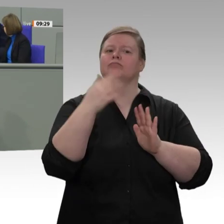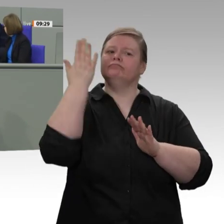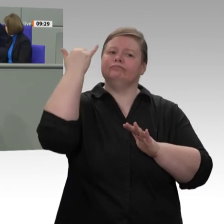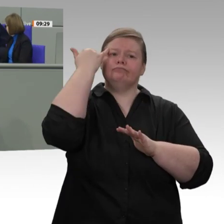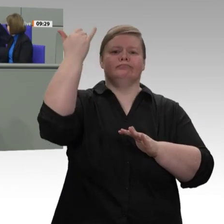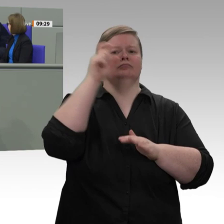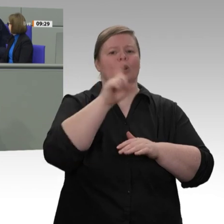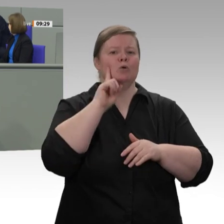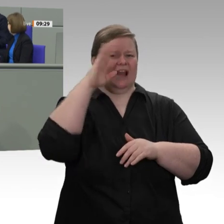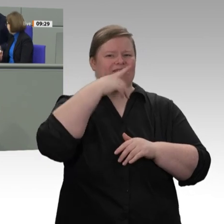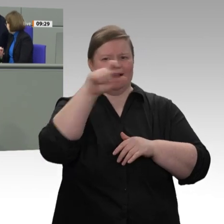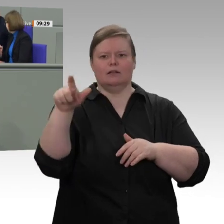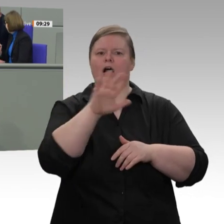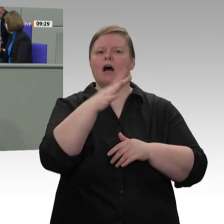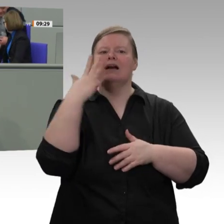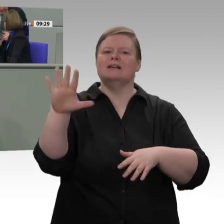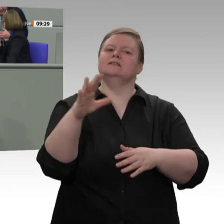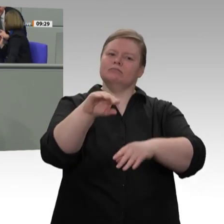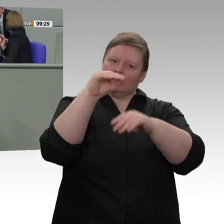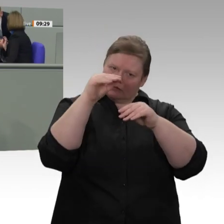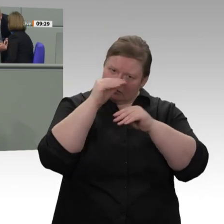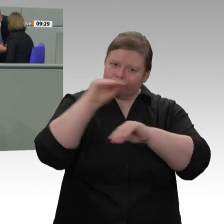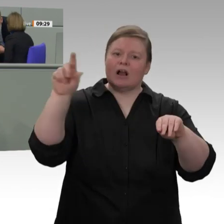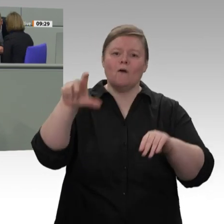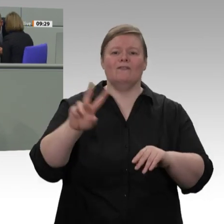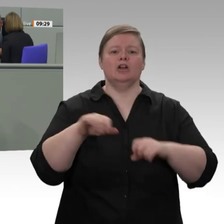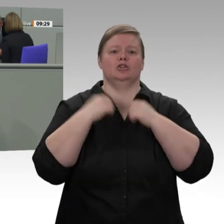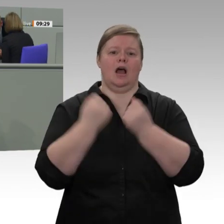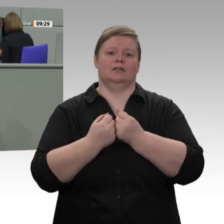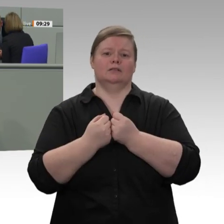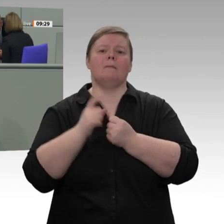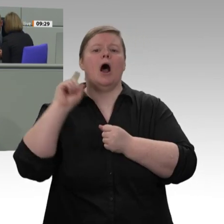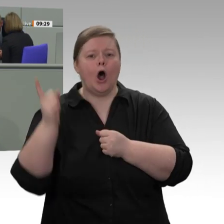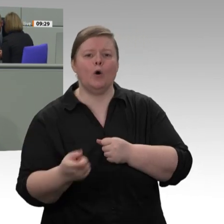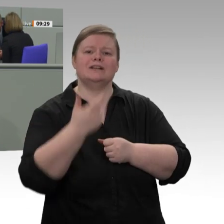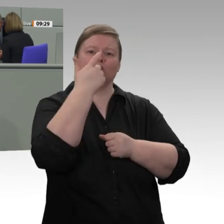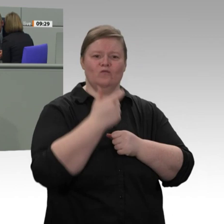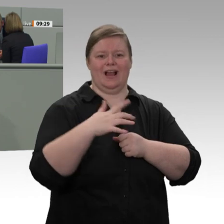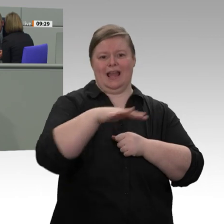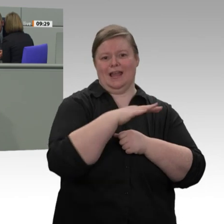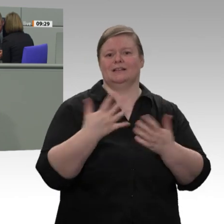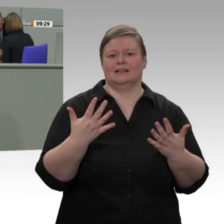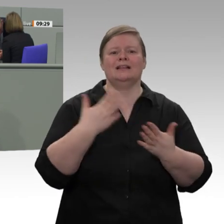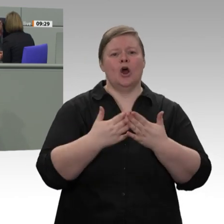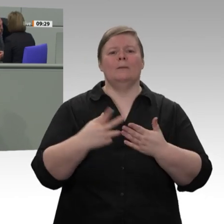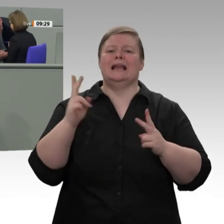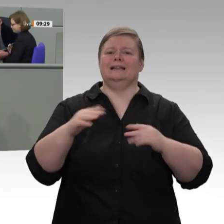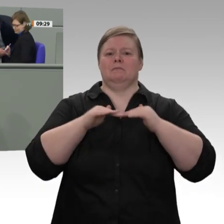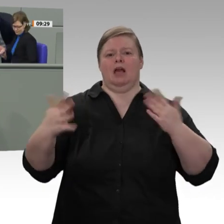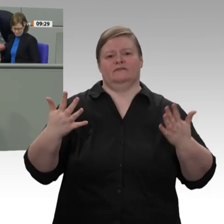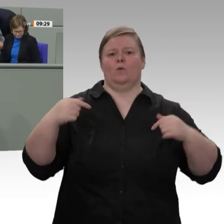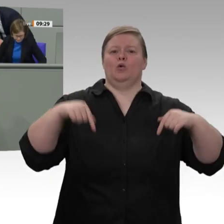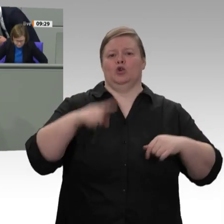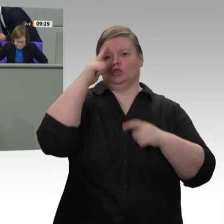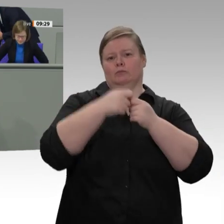das. Und ich glaube, sie dokumentieren eben auch die Mehrheit der Deutschen, dass sie eben an diesem